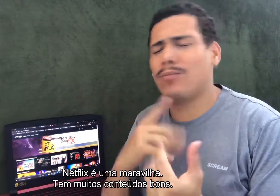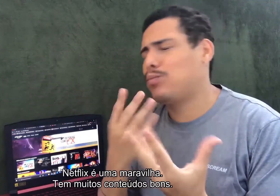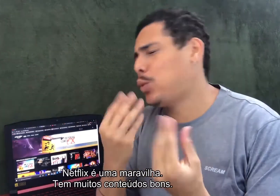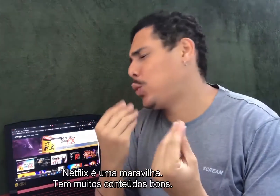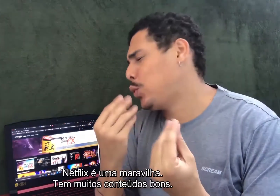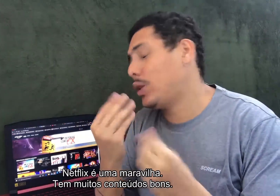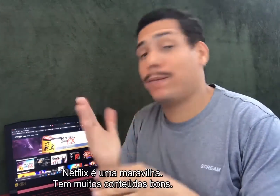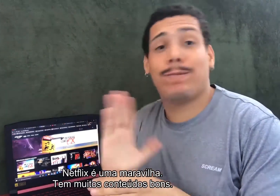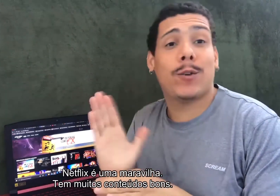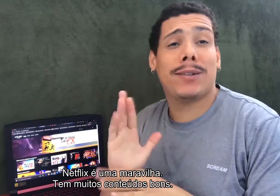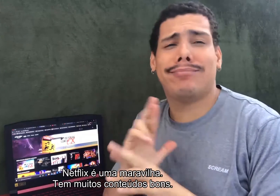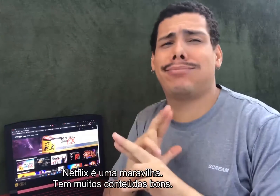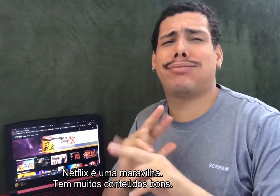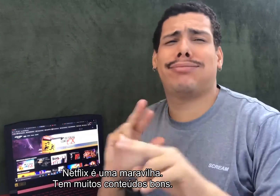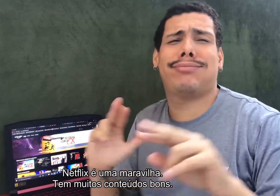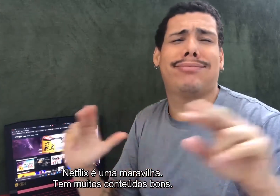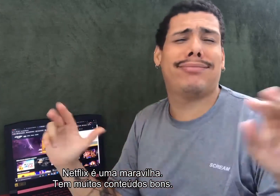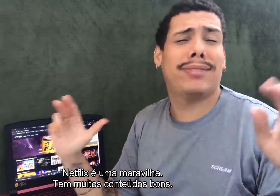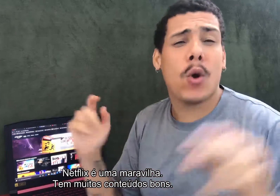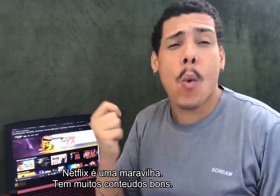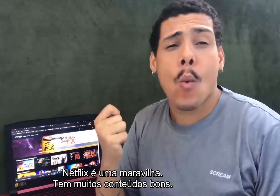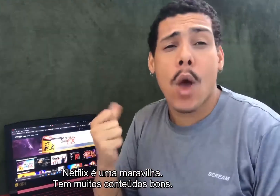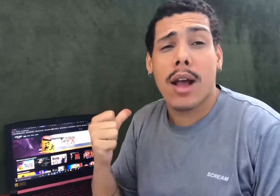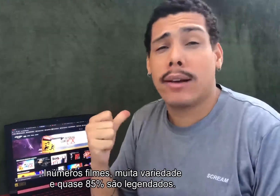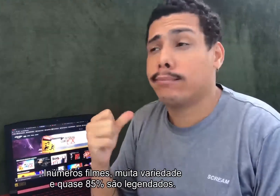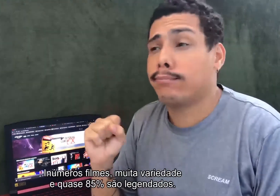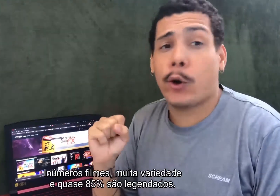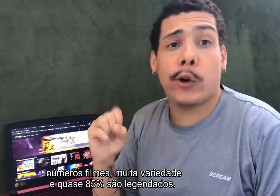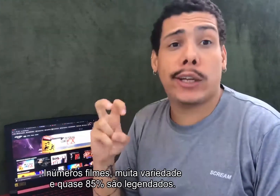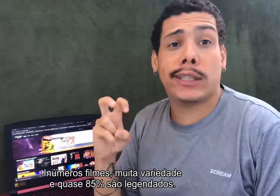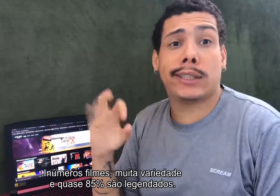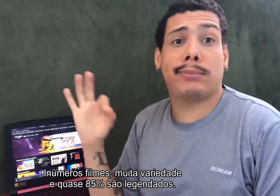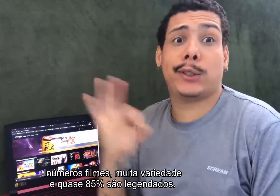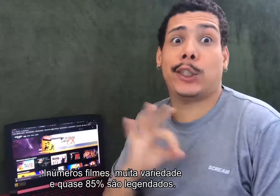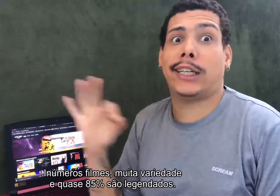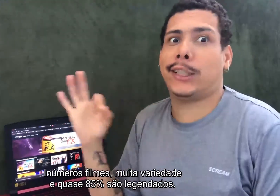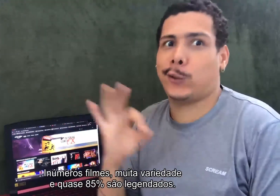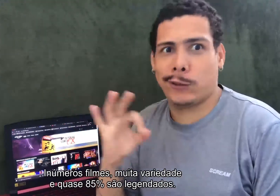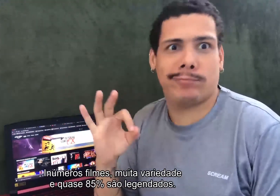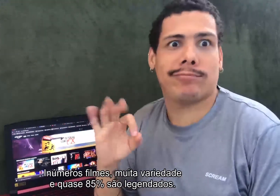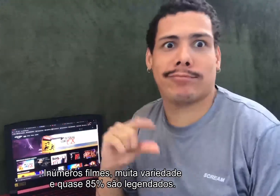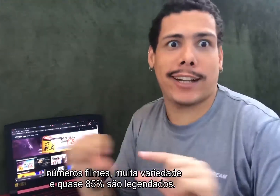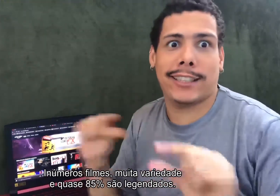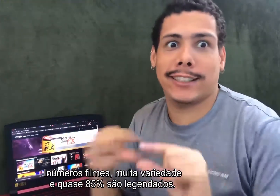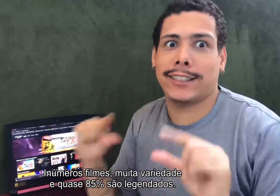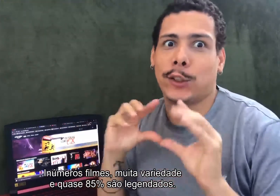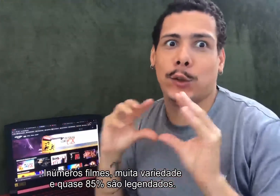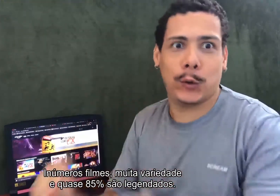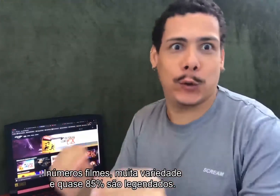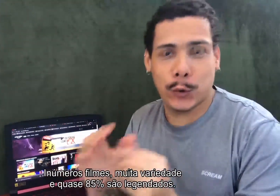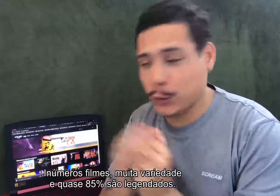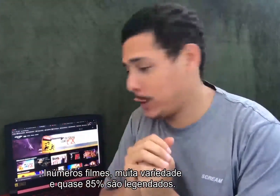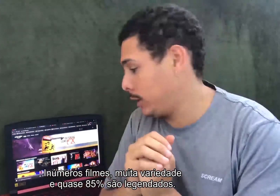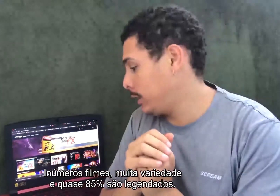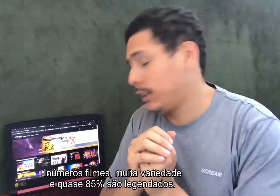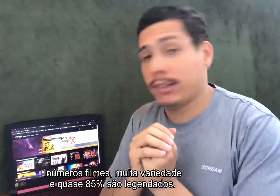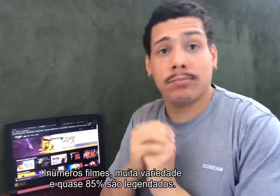Netflix é uma maravilha, tem muitos conteúdos bons. Inúmeros filmes, muita variedade e quase 85%